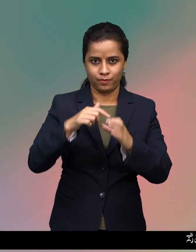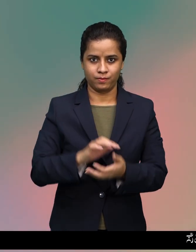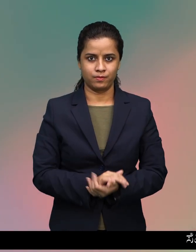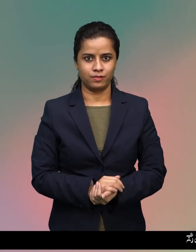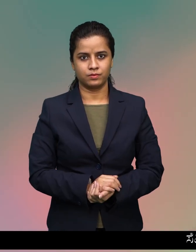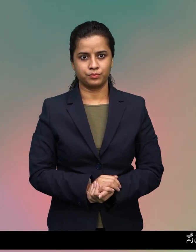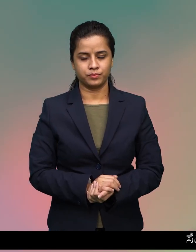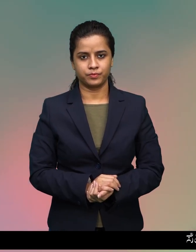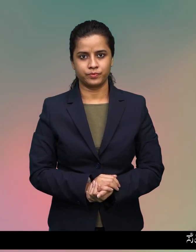ಸೆಲ್ಯುಲಾರ್ ಕವಾಟಗಳು.